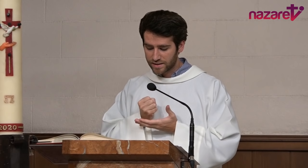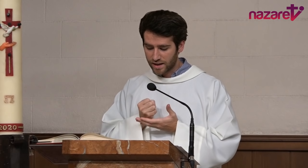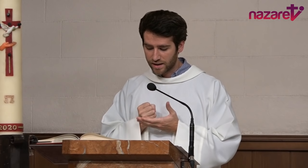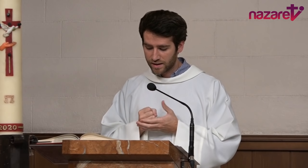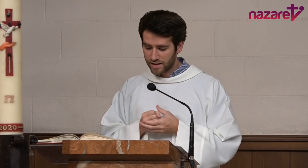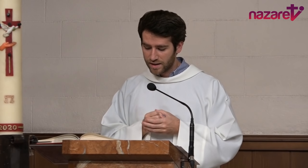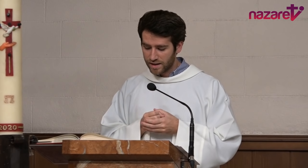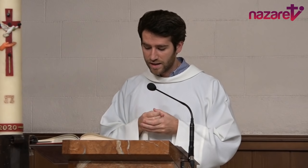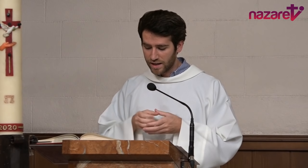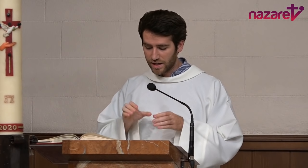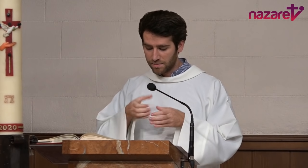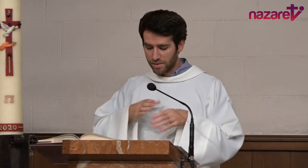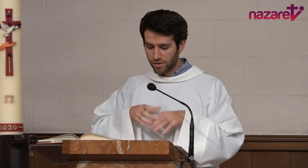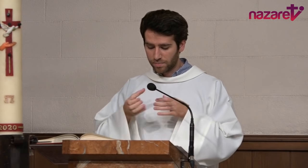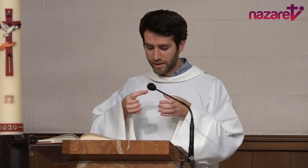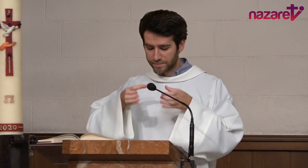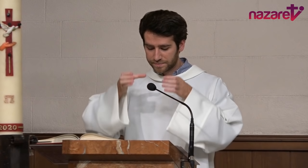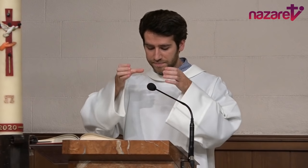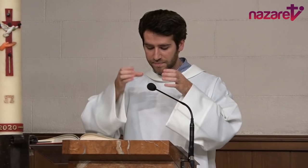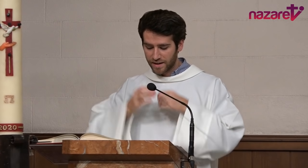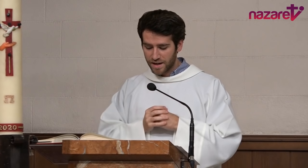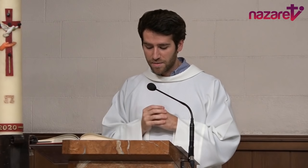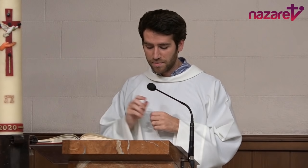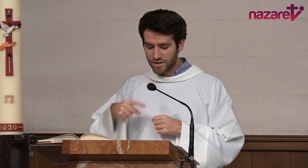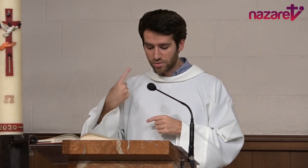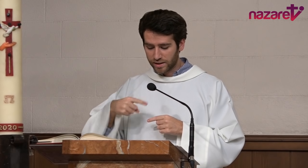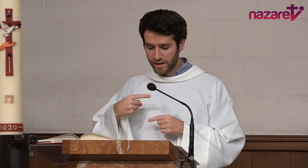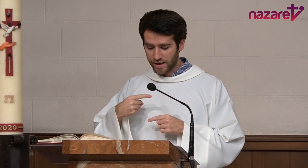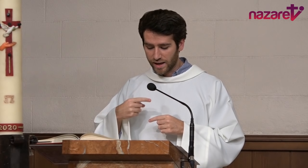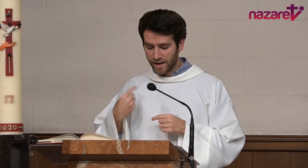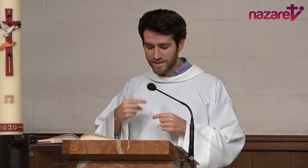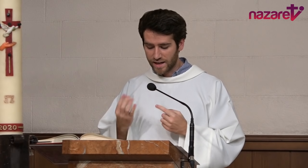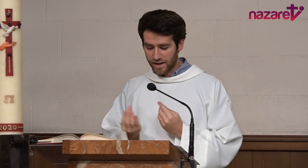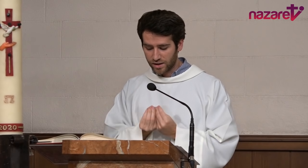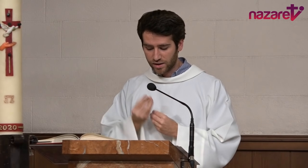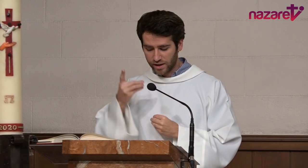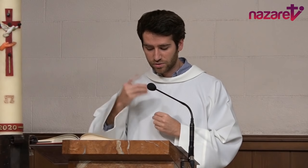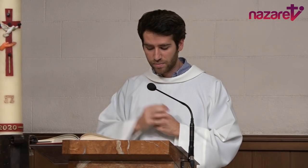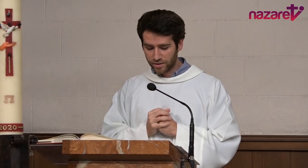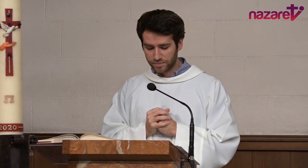recompensa y mi copa. Mi suerte está en tu mano.